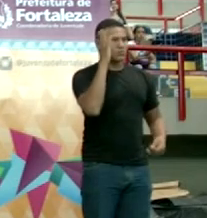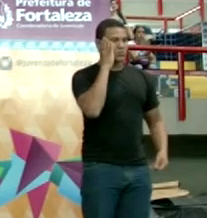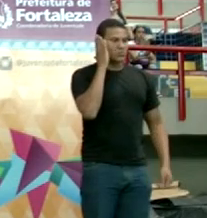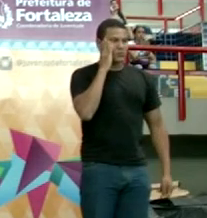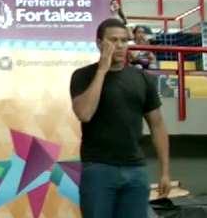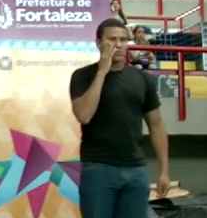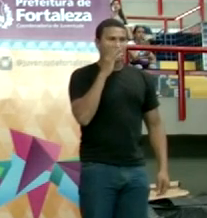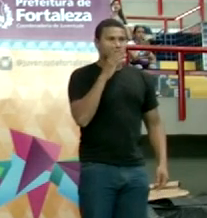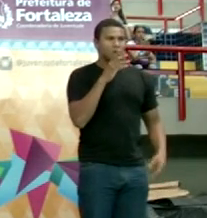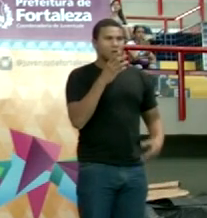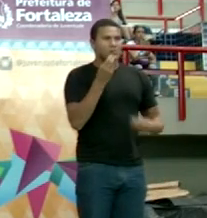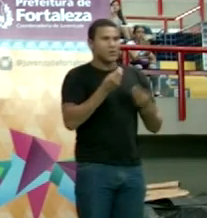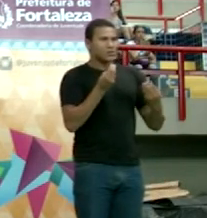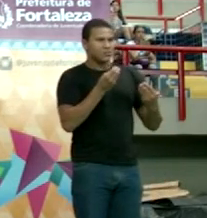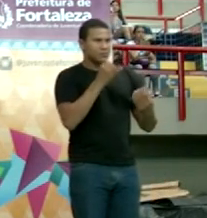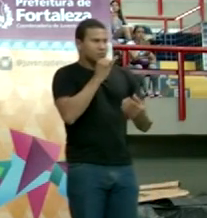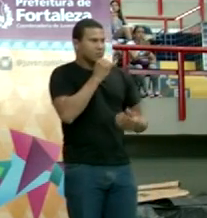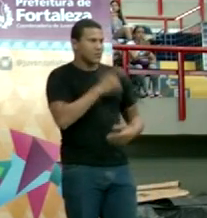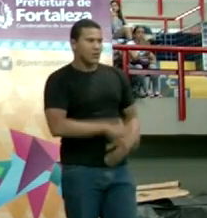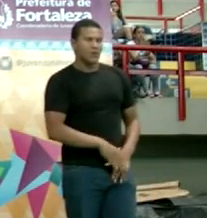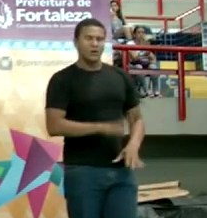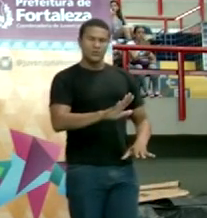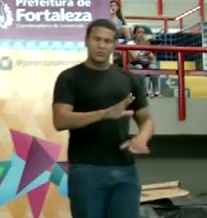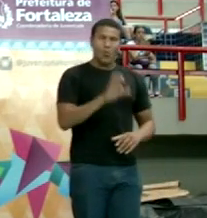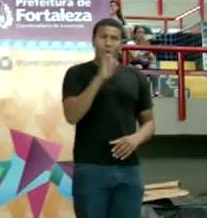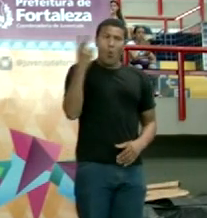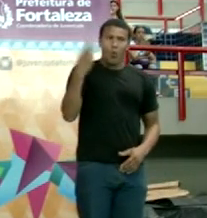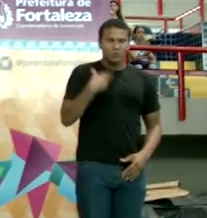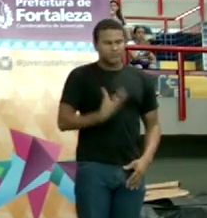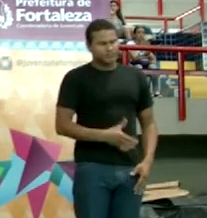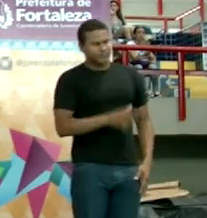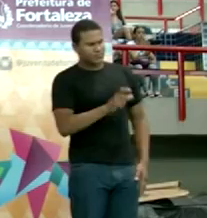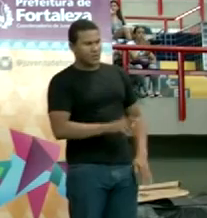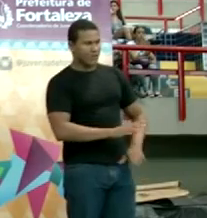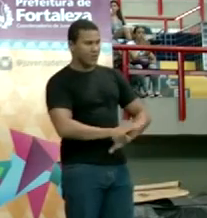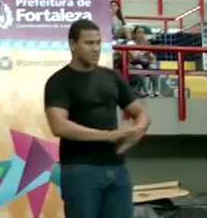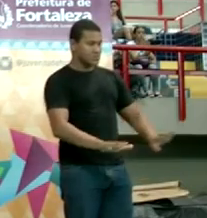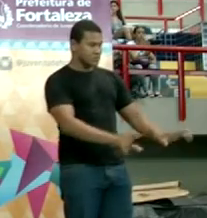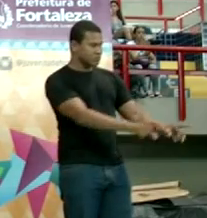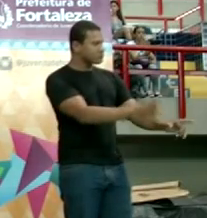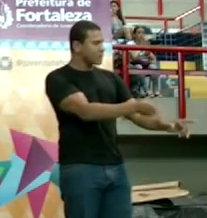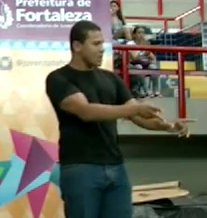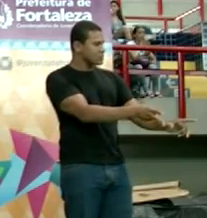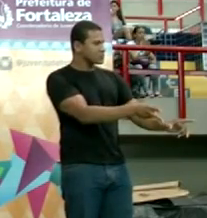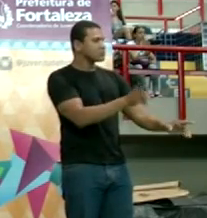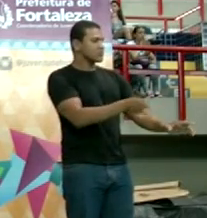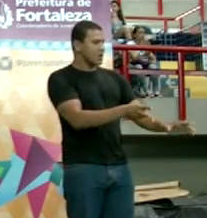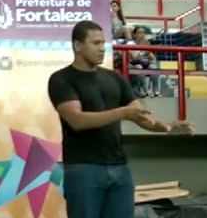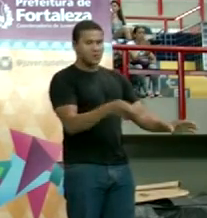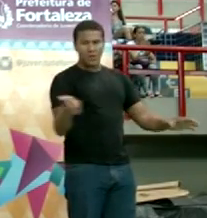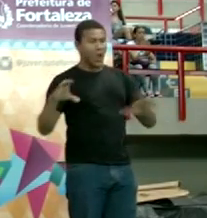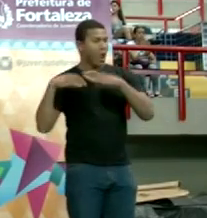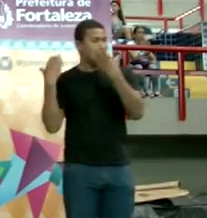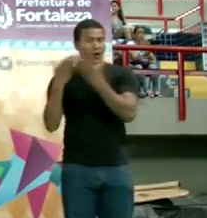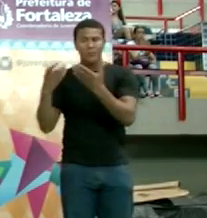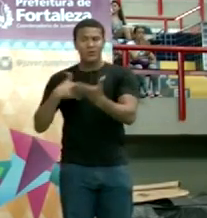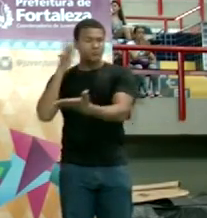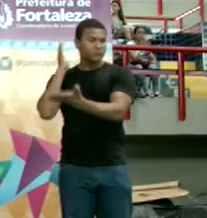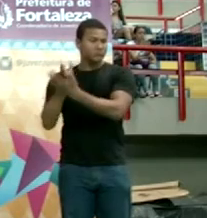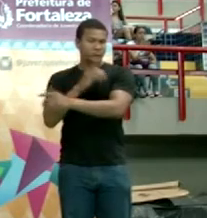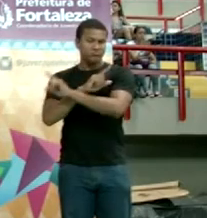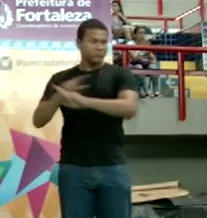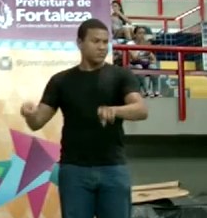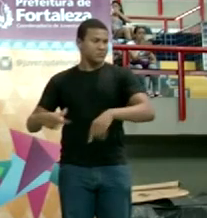eu chego e digo assim: Andrade, o ministério é esse, porque eu quero e pronto. E eu dissolvo a Câmara e convoco novas eleições